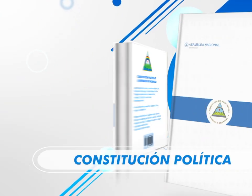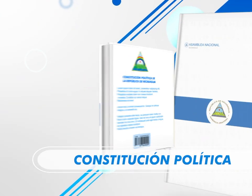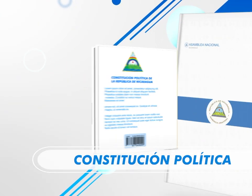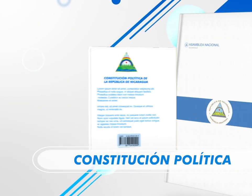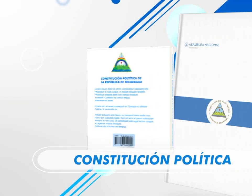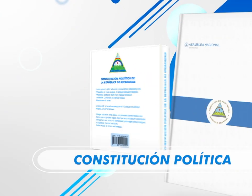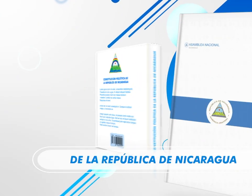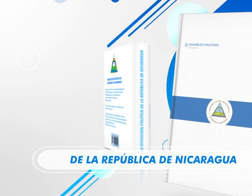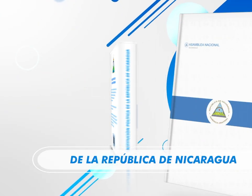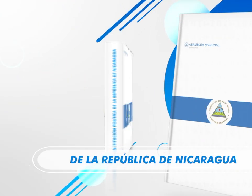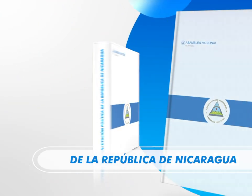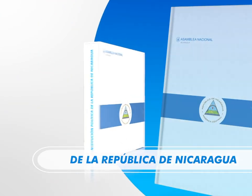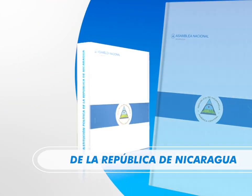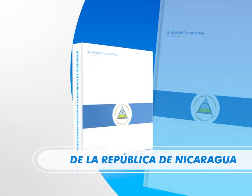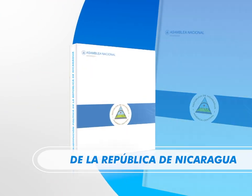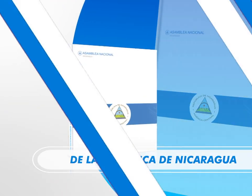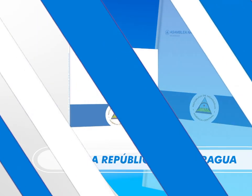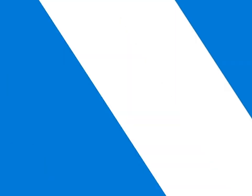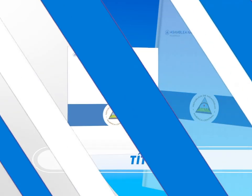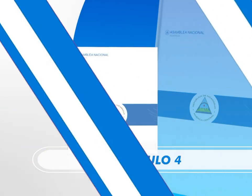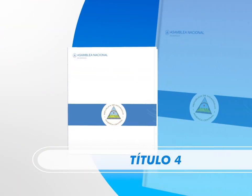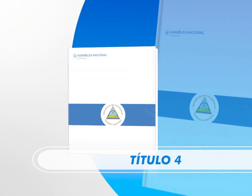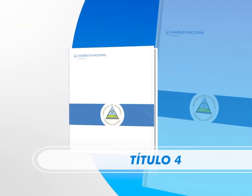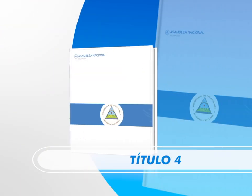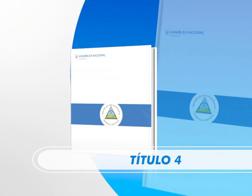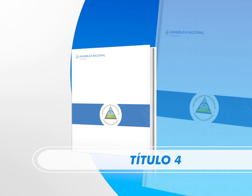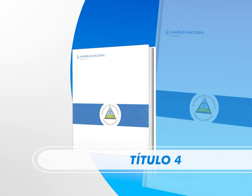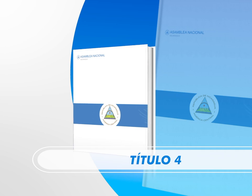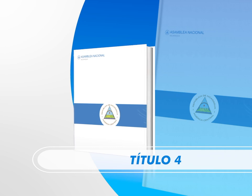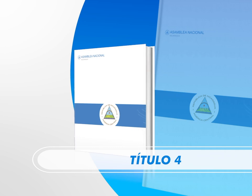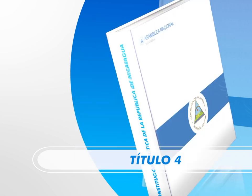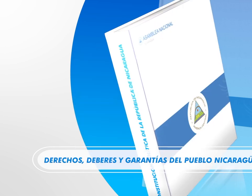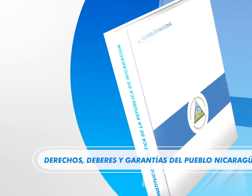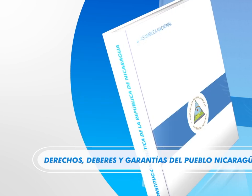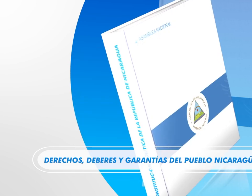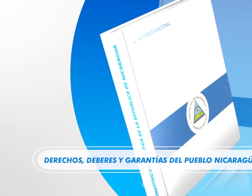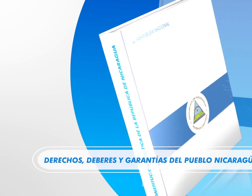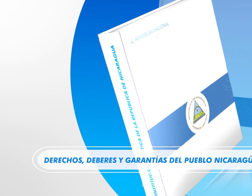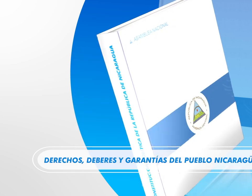Constitución Política de la República de Nicaragua. Título IV.